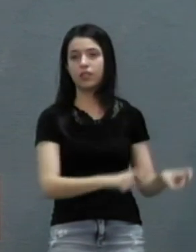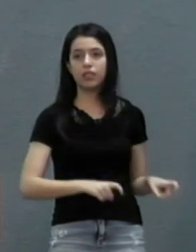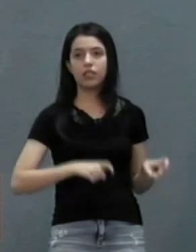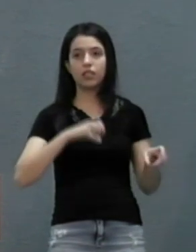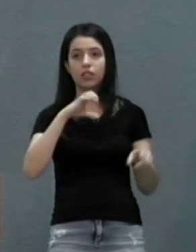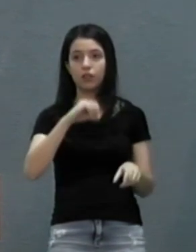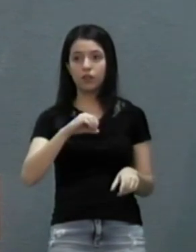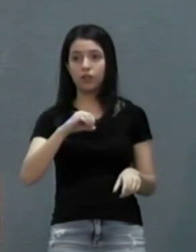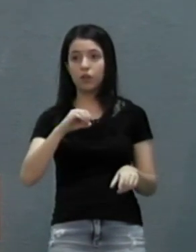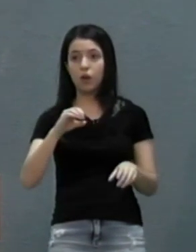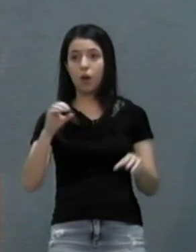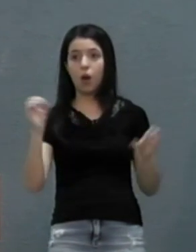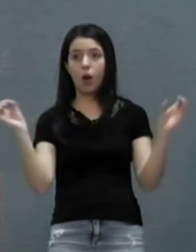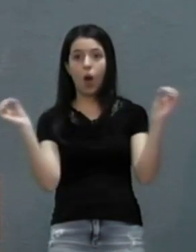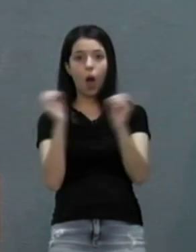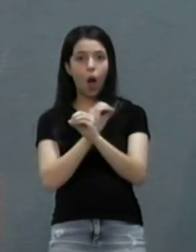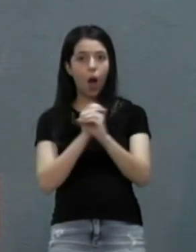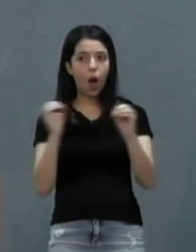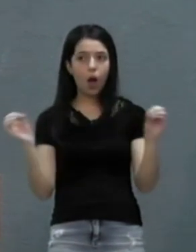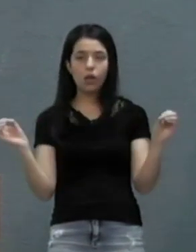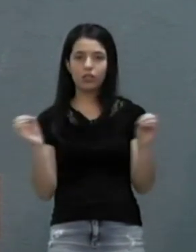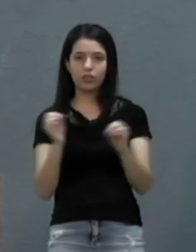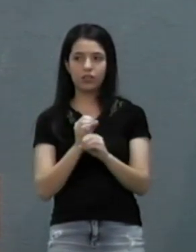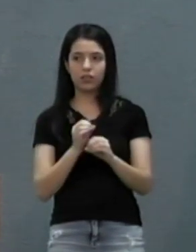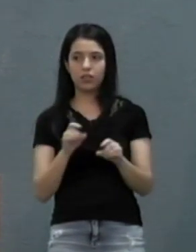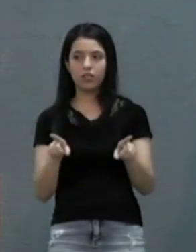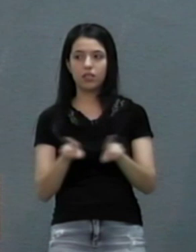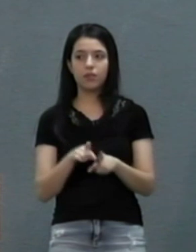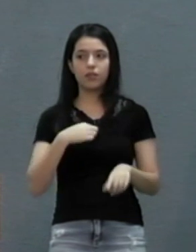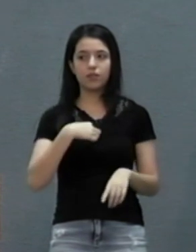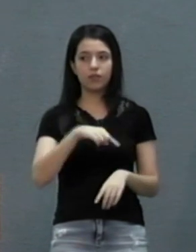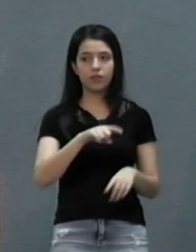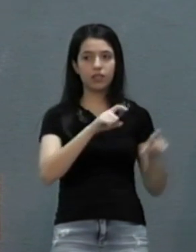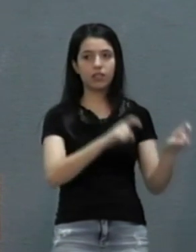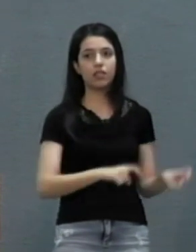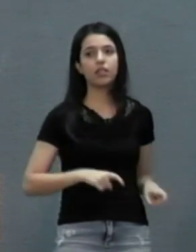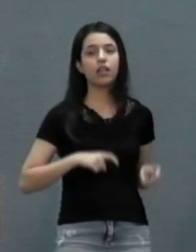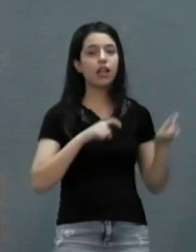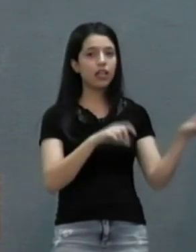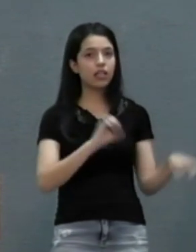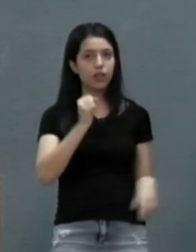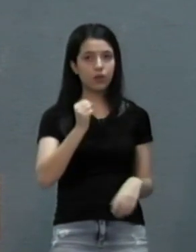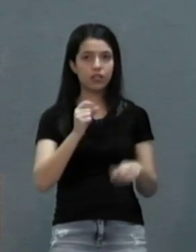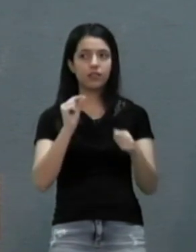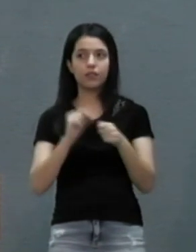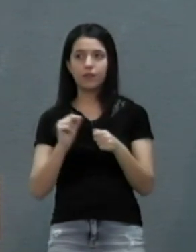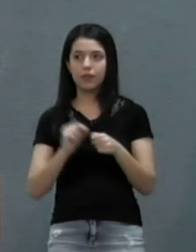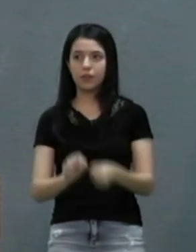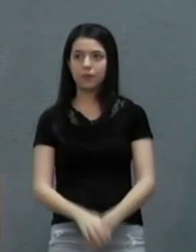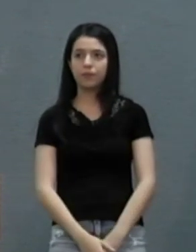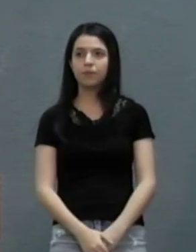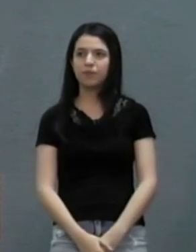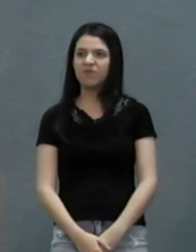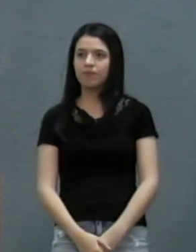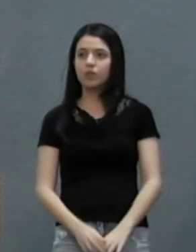show mesmo. E também passei essa semana na linha 8, onde estava ali sendo realizado ainda